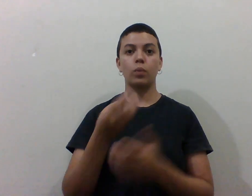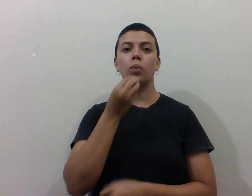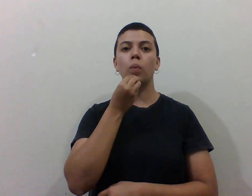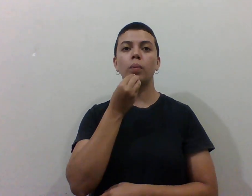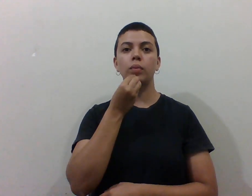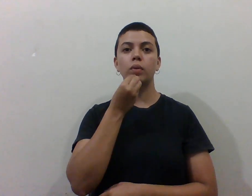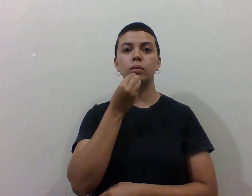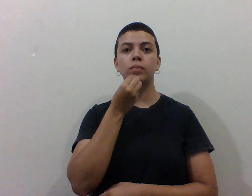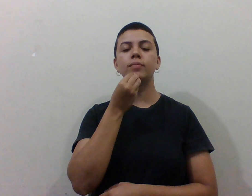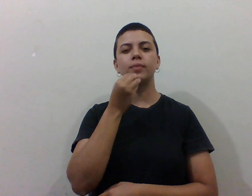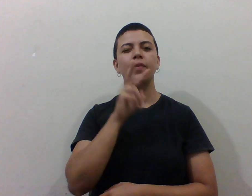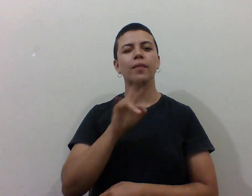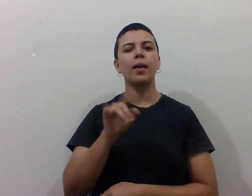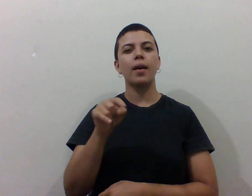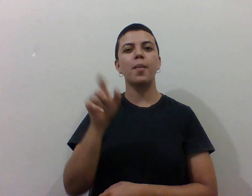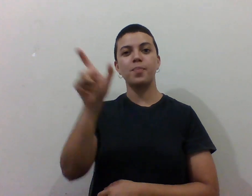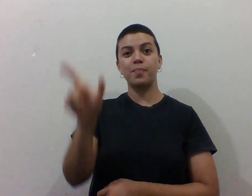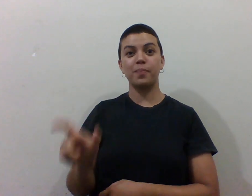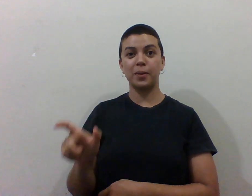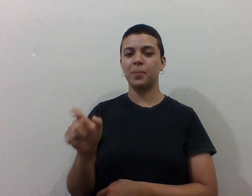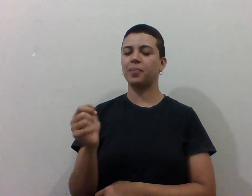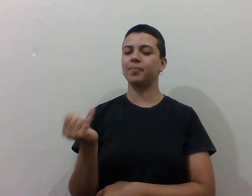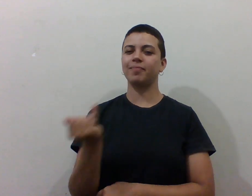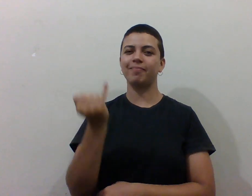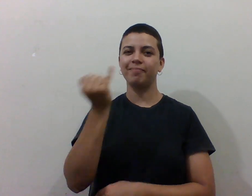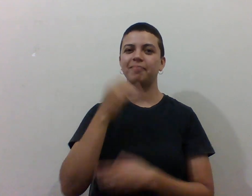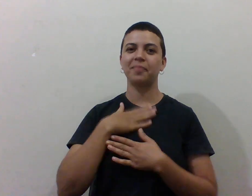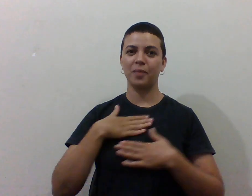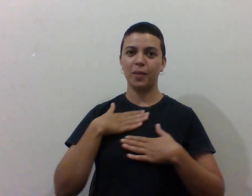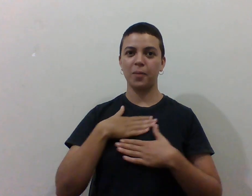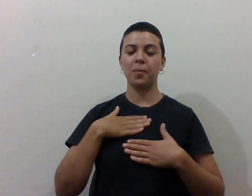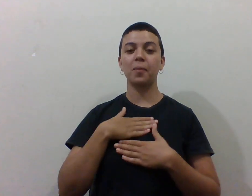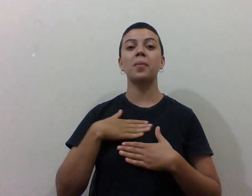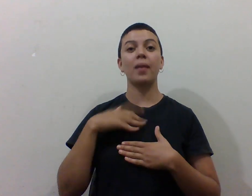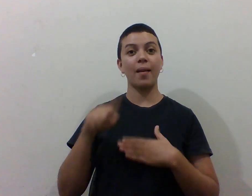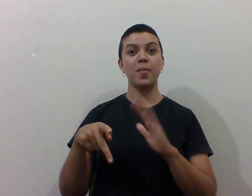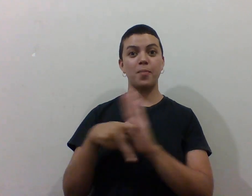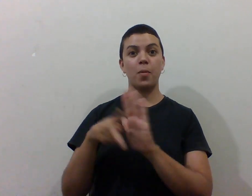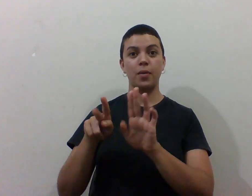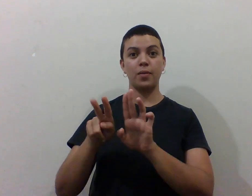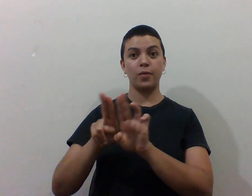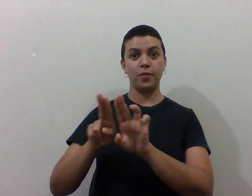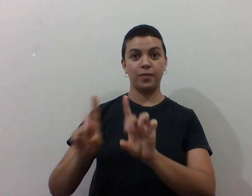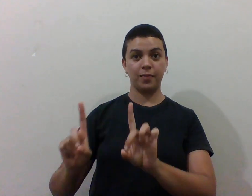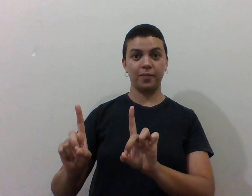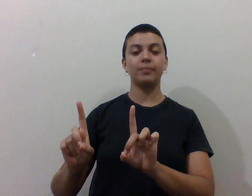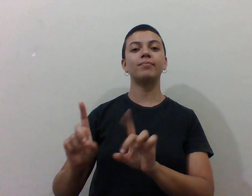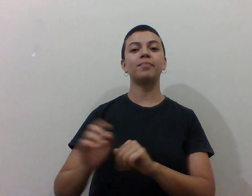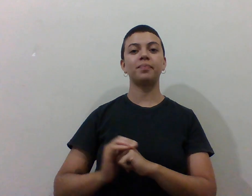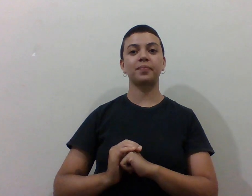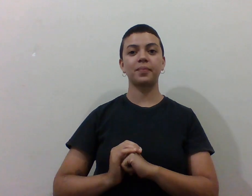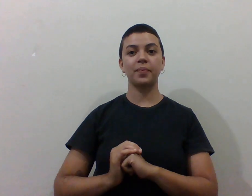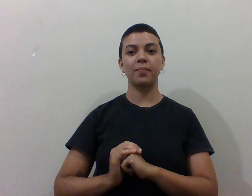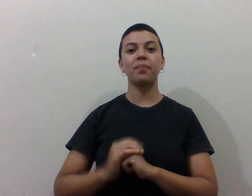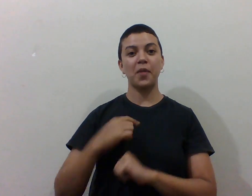colega muito querida da Universidade Federal do Rio Grande do Norte, a professora Mariana Siqueira, como dito, ela é professora da Universidade